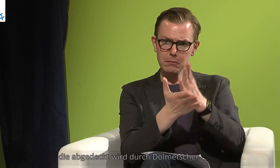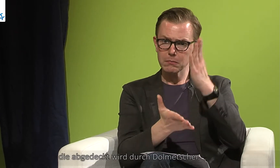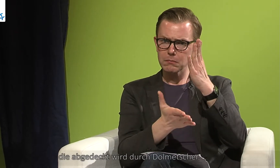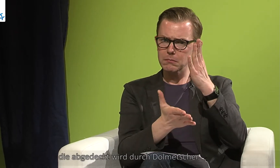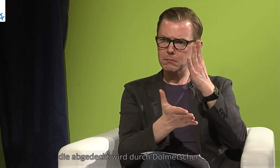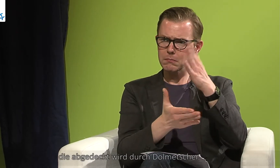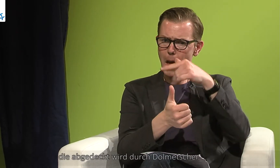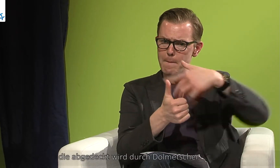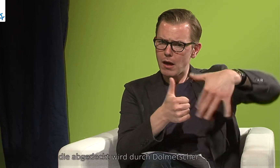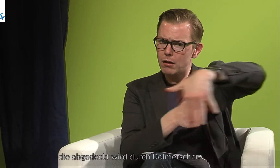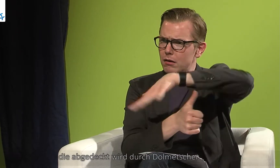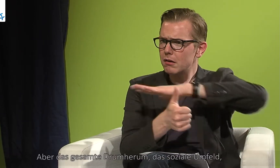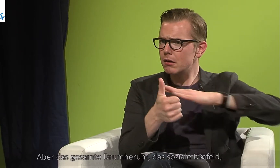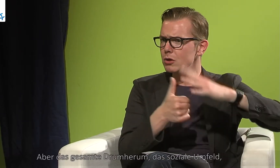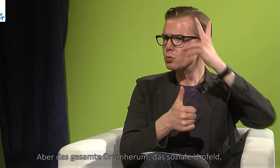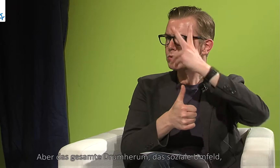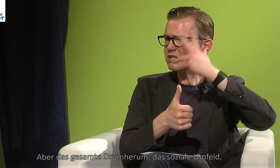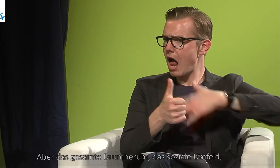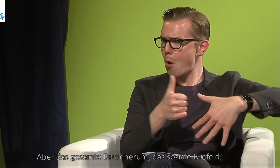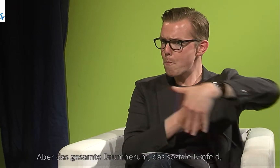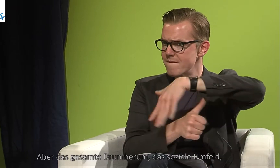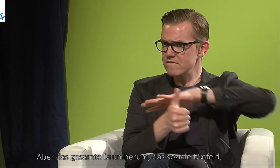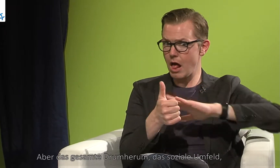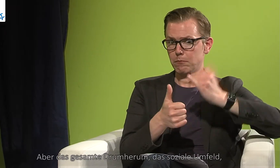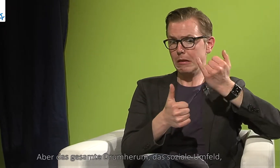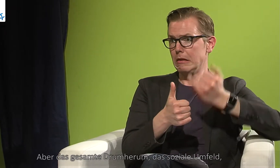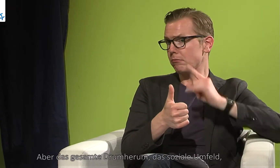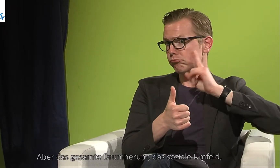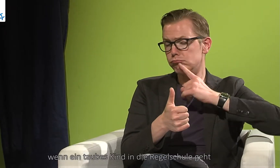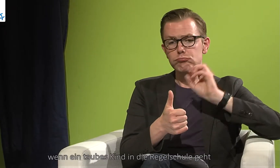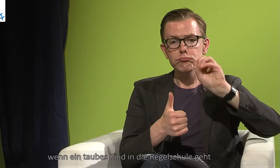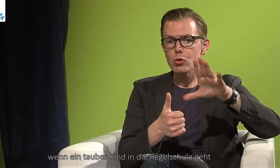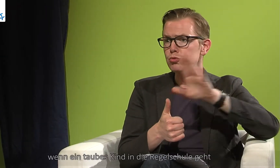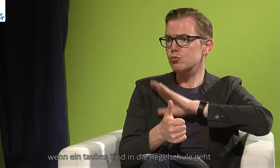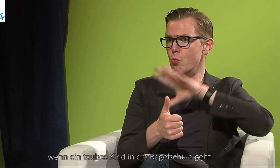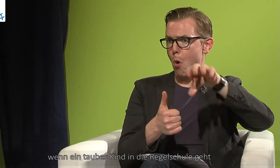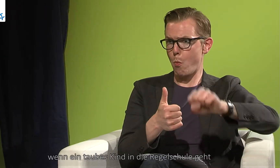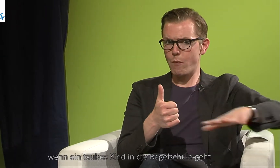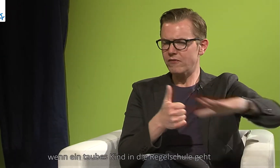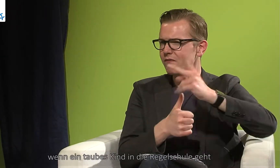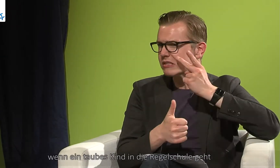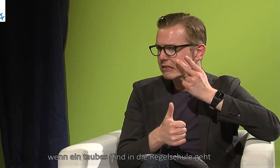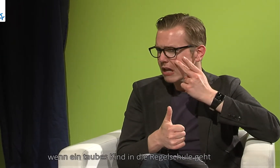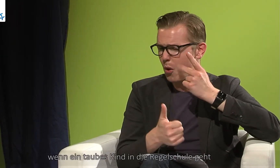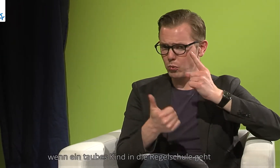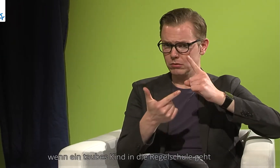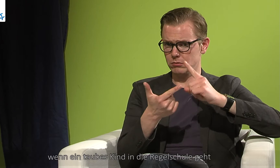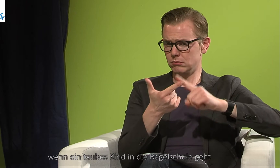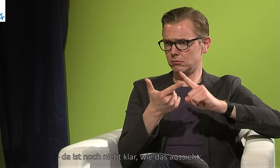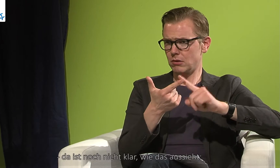abgedeckt wird durch Dolmetscher. Aber das gesamte Drumherum, das soziale Umfeld, wenn also ein gehörloses Kind in die Regelschule geht, da ist noch nicht klar,